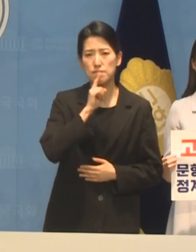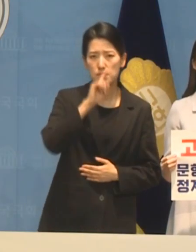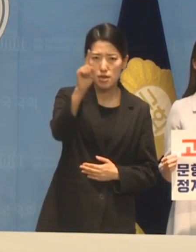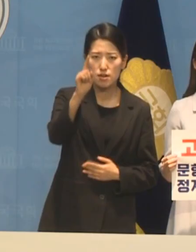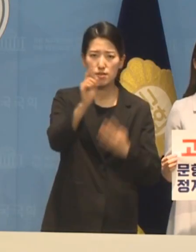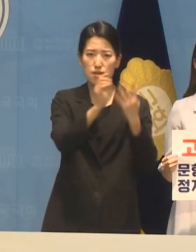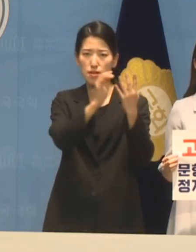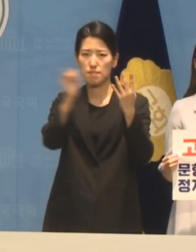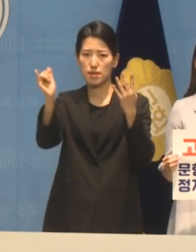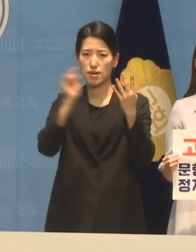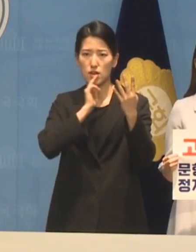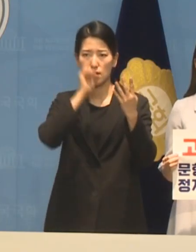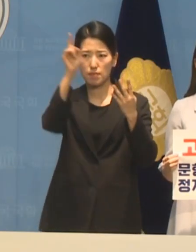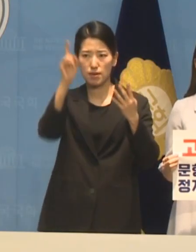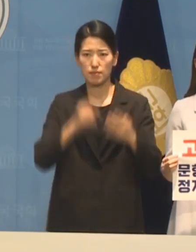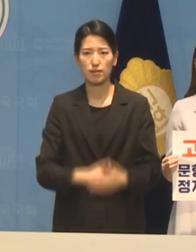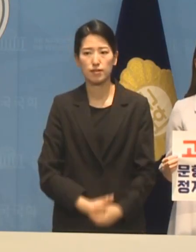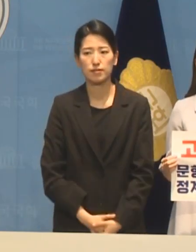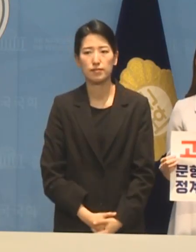정정미를 고발합니다.